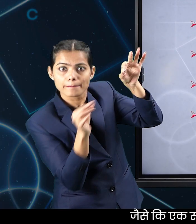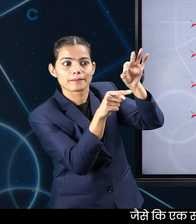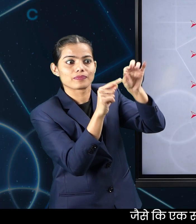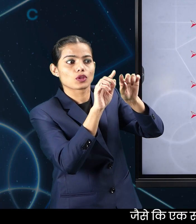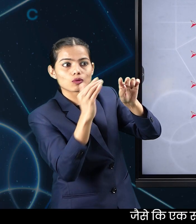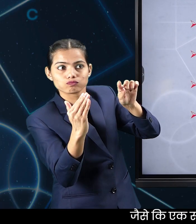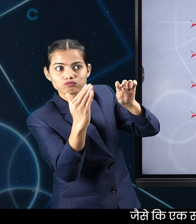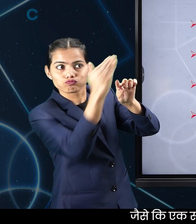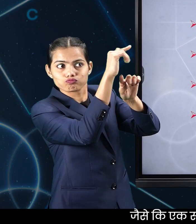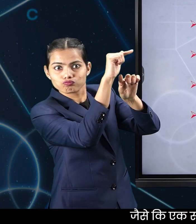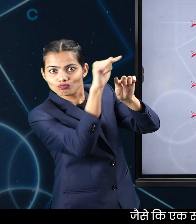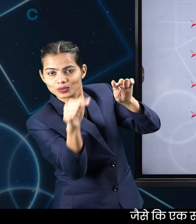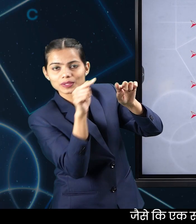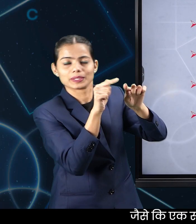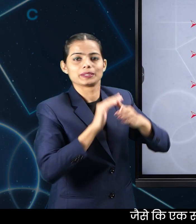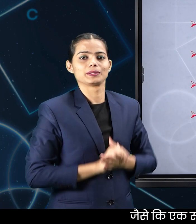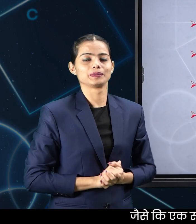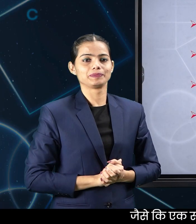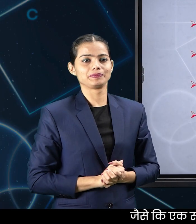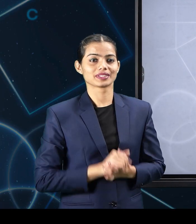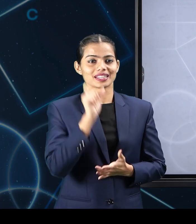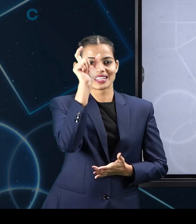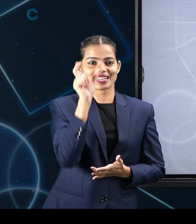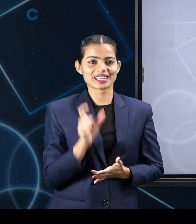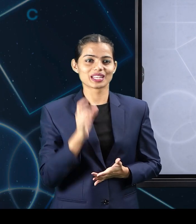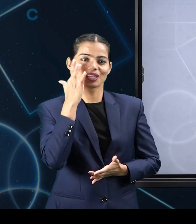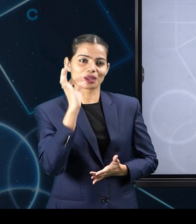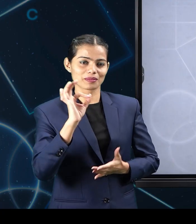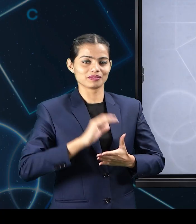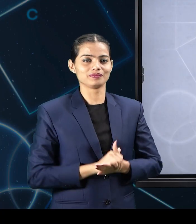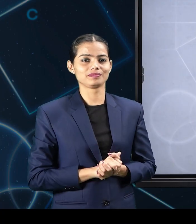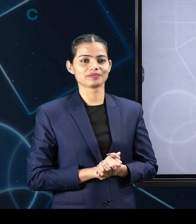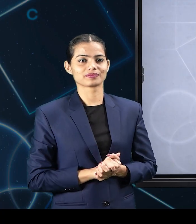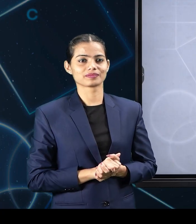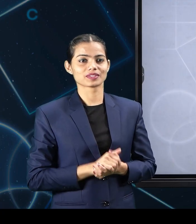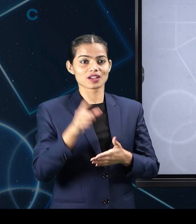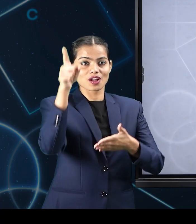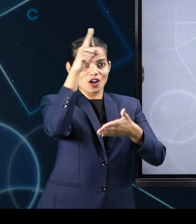या लंबाई का पता लगाना। मुख्य शब्द: वृत्त,